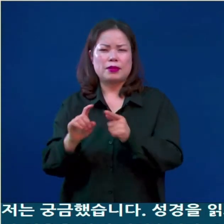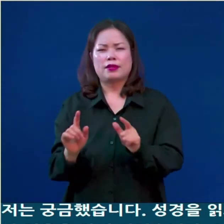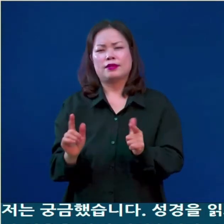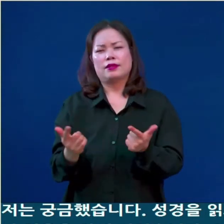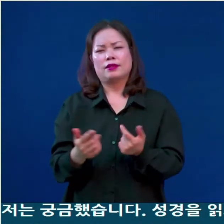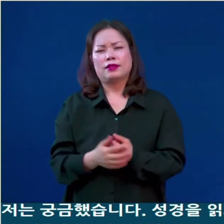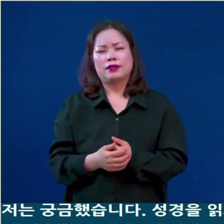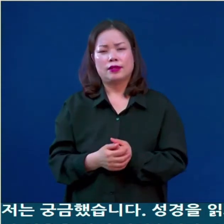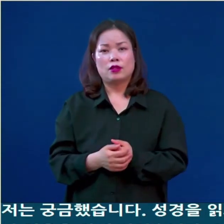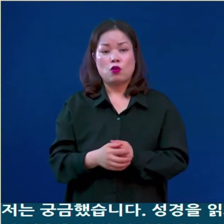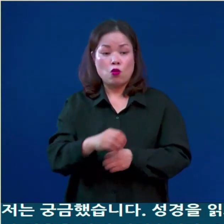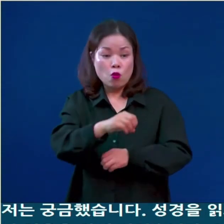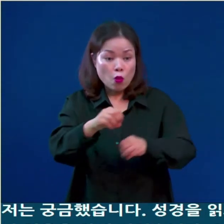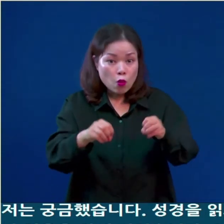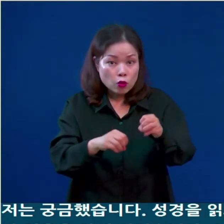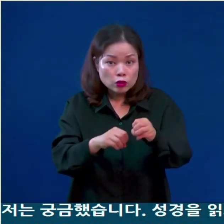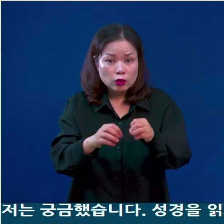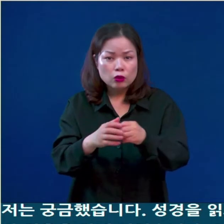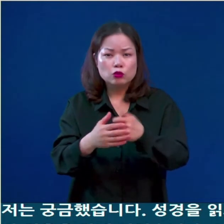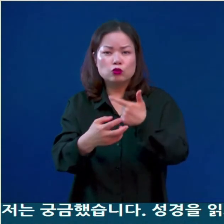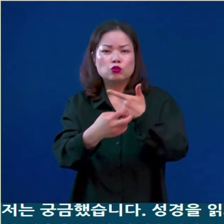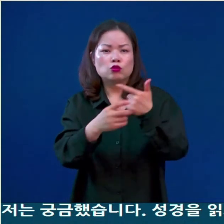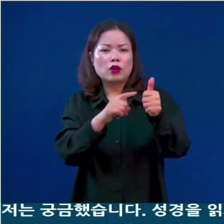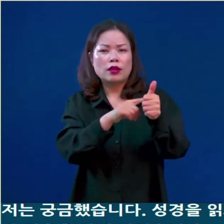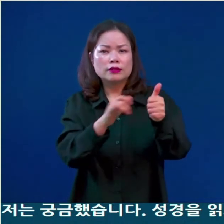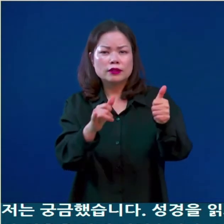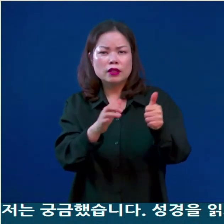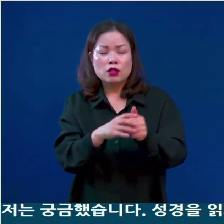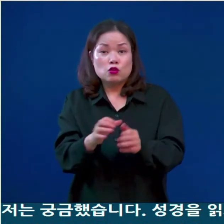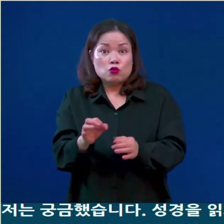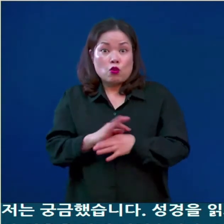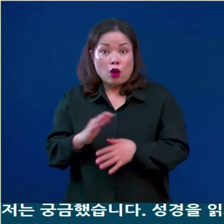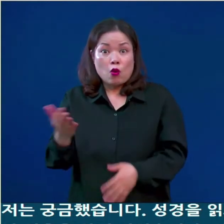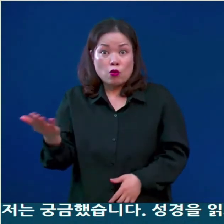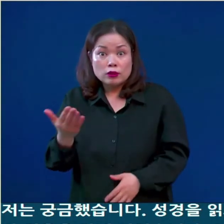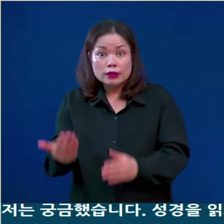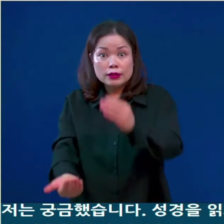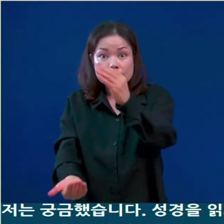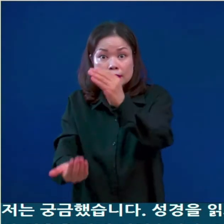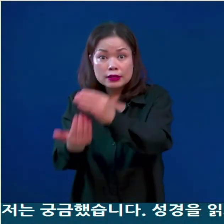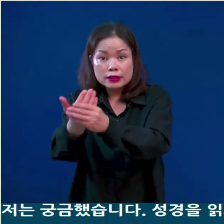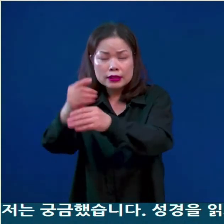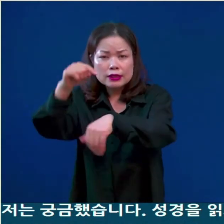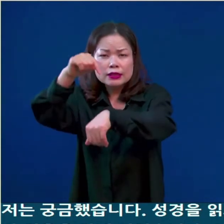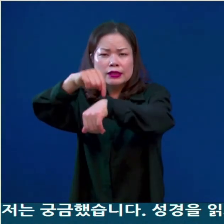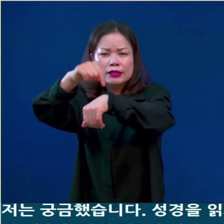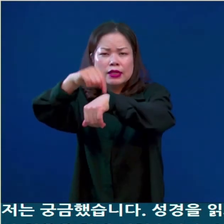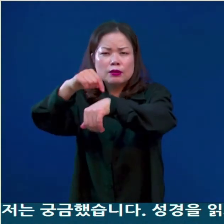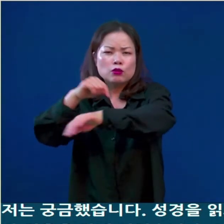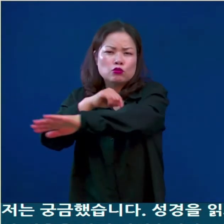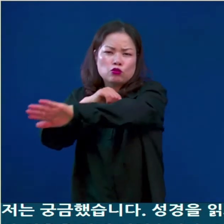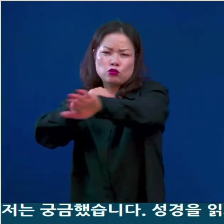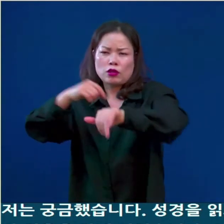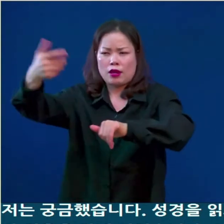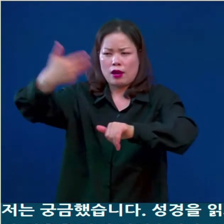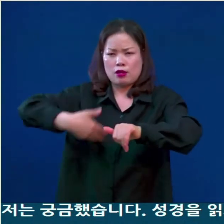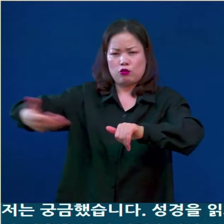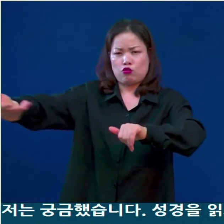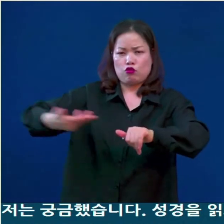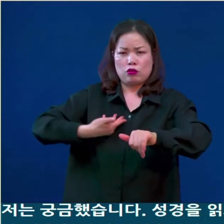때문입니다. 오히려 그는 이 놀라운 일이 벌어진 시각만을 우리에게